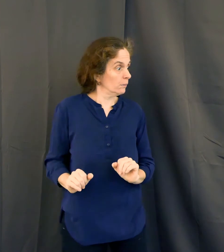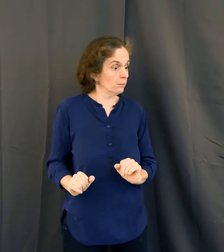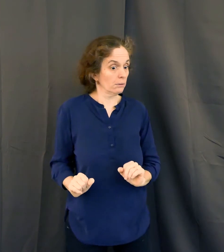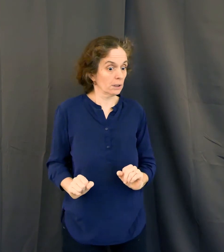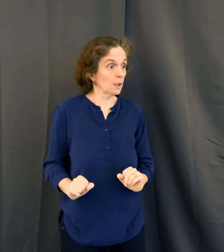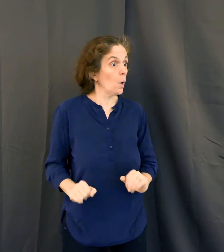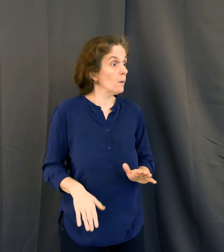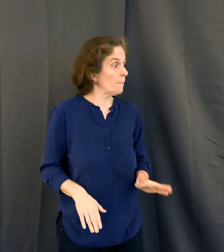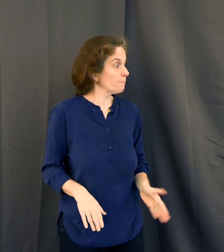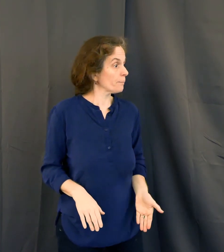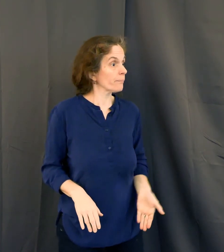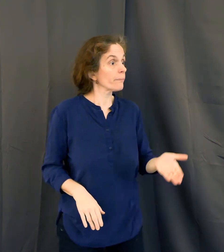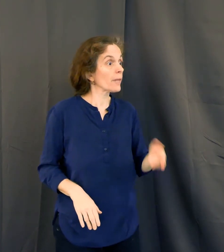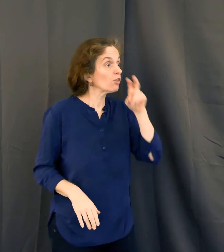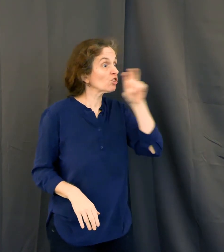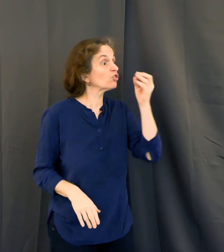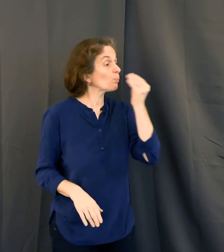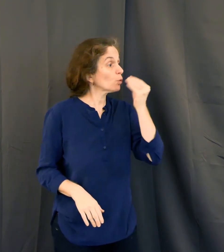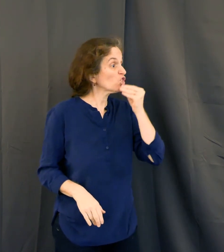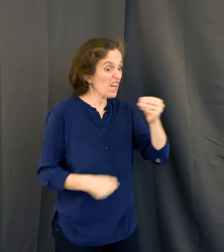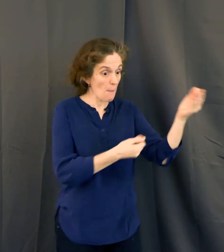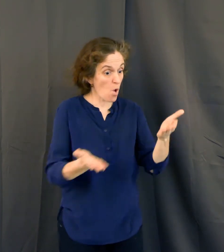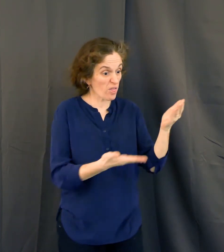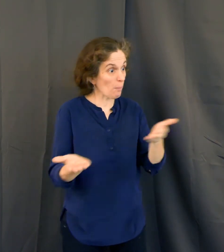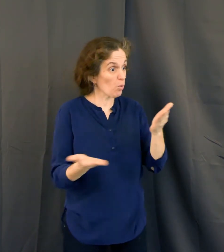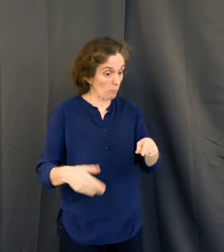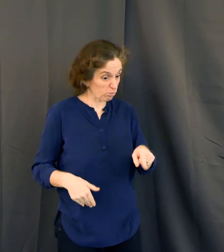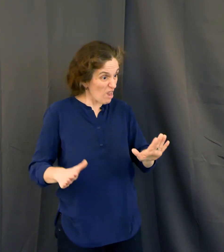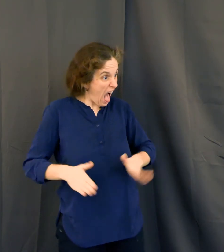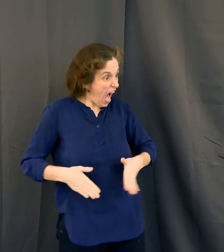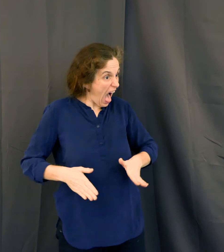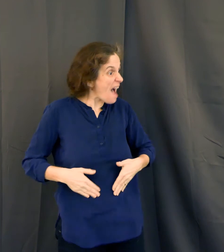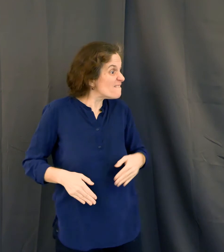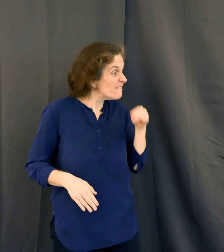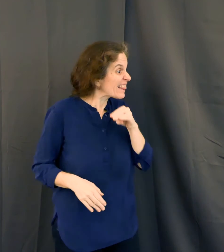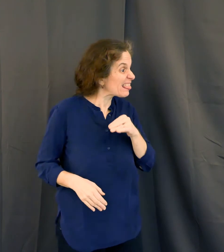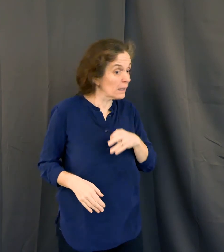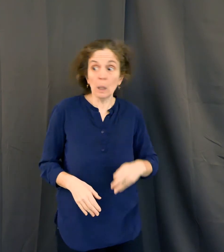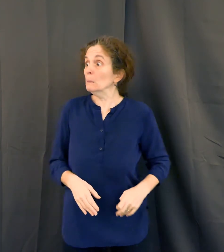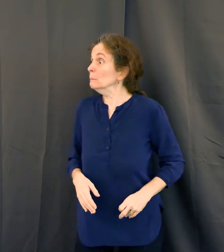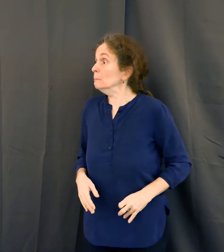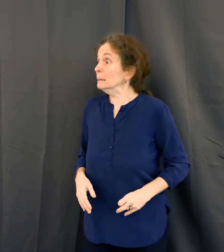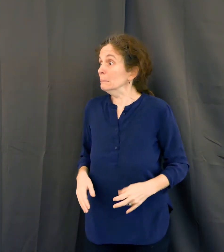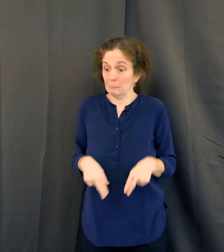oreilles. Oui, va lui chercher à manger, dépêche-toi, il faut remplir son